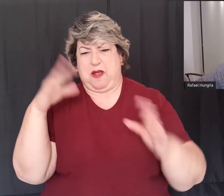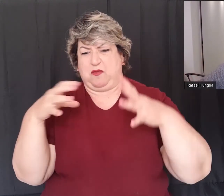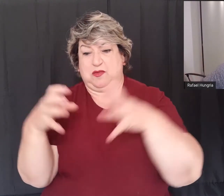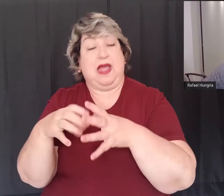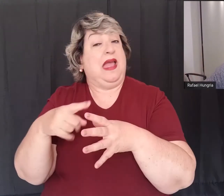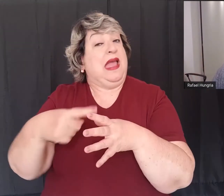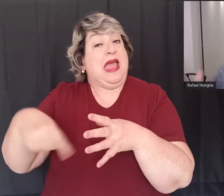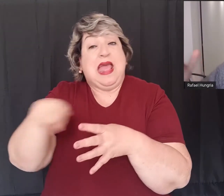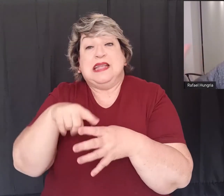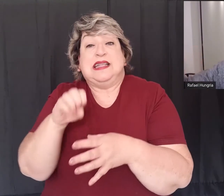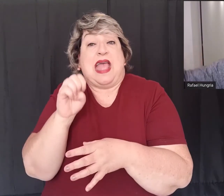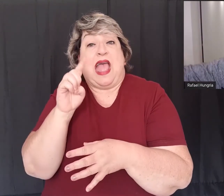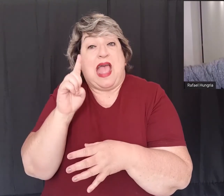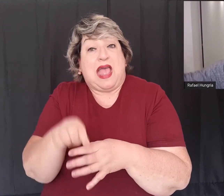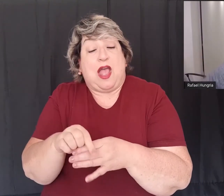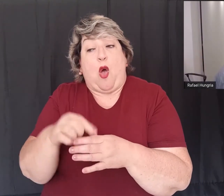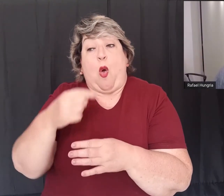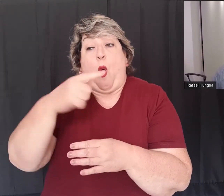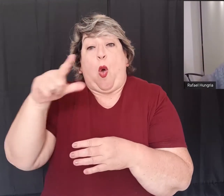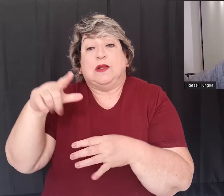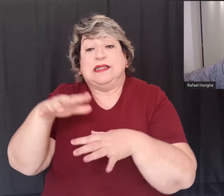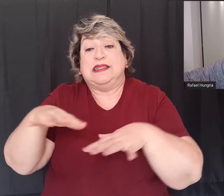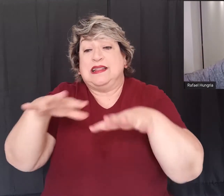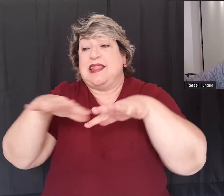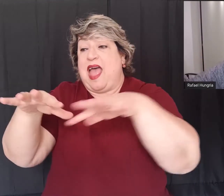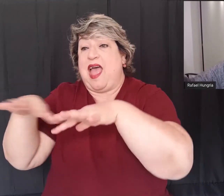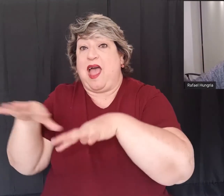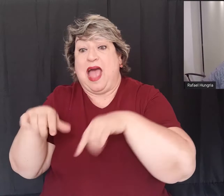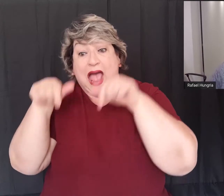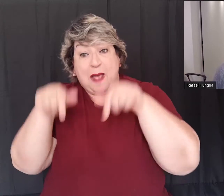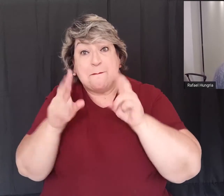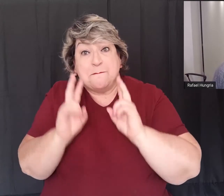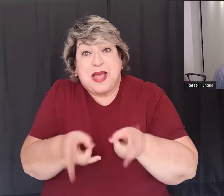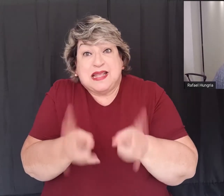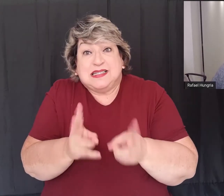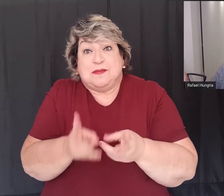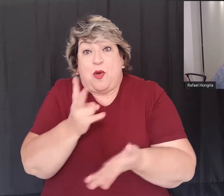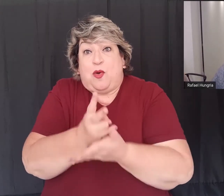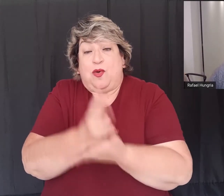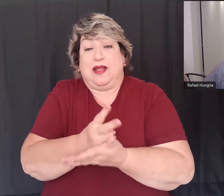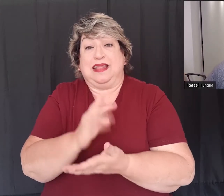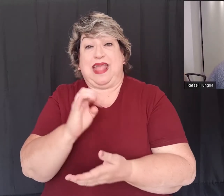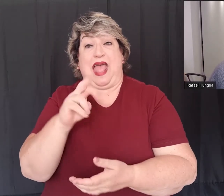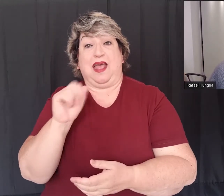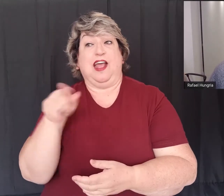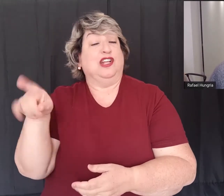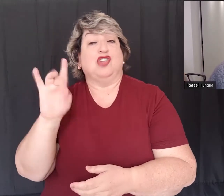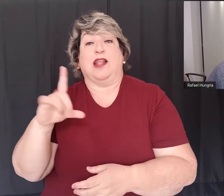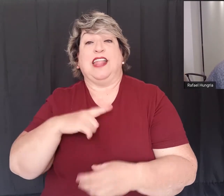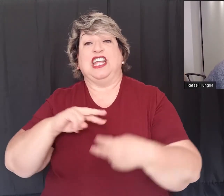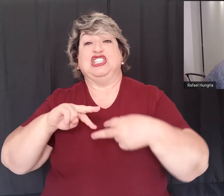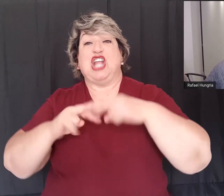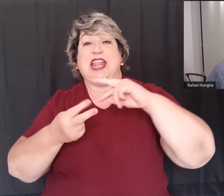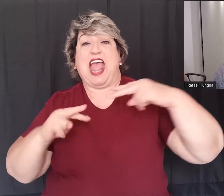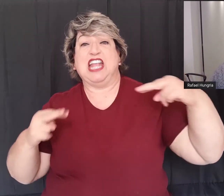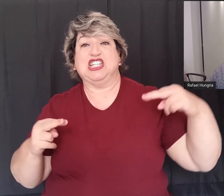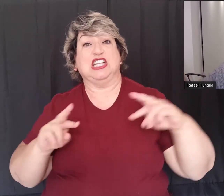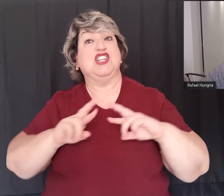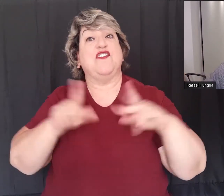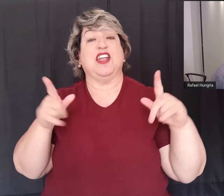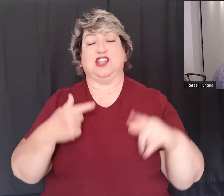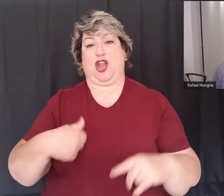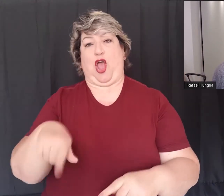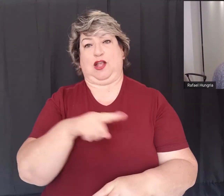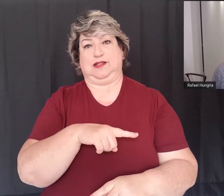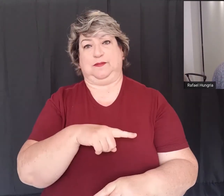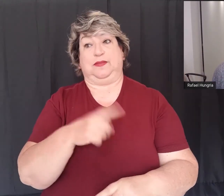esse pessoal aí são de mundos paralelos, são de outras terras, de outras regiões. Só tem uma genética diferente da nossa. Só isso. Eles não